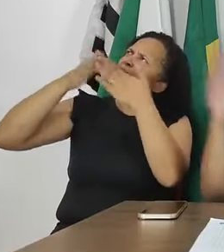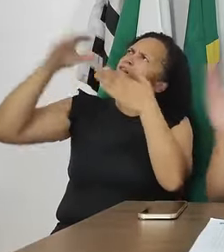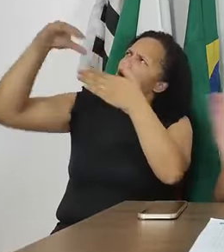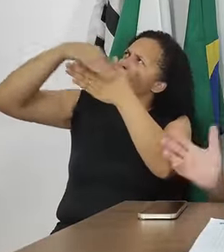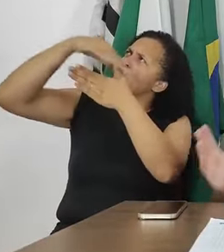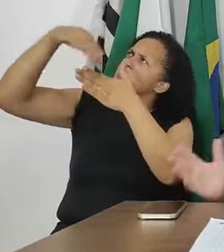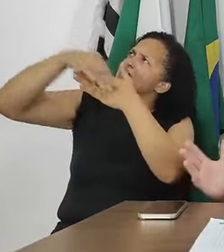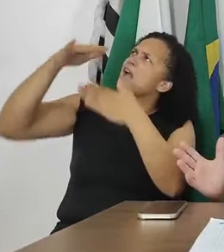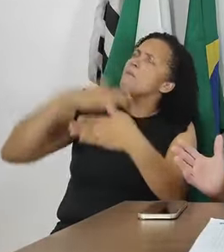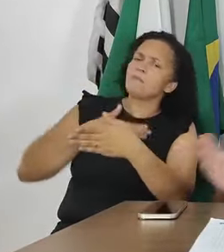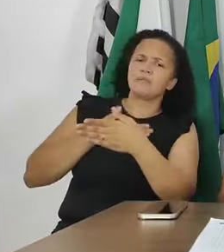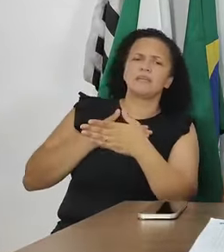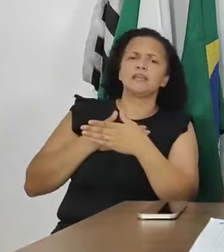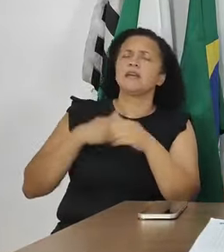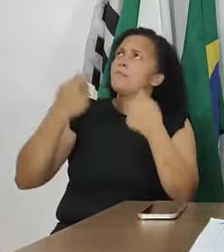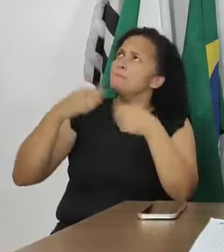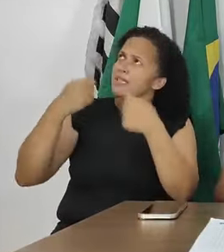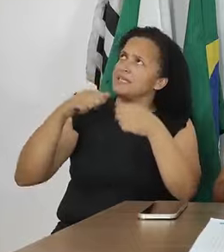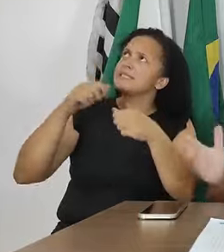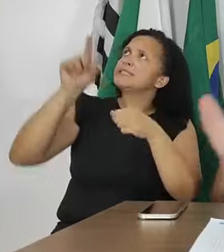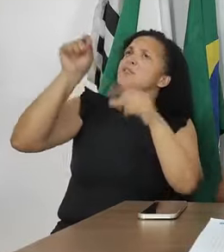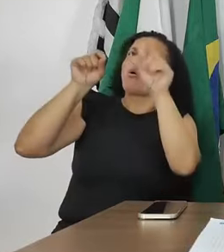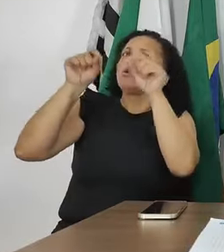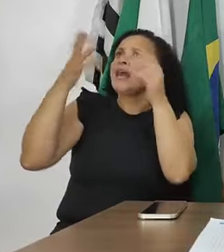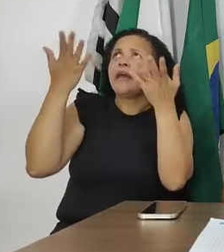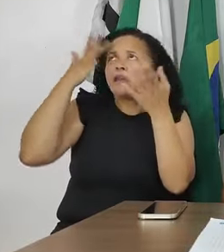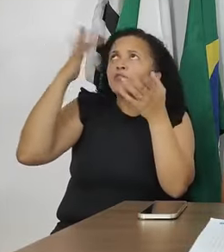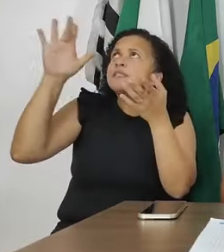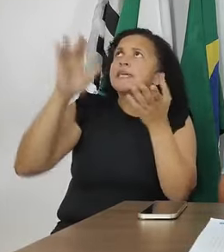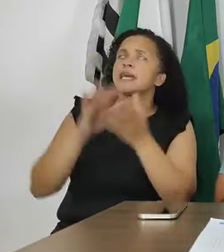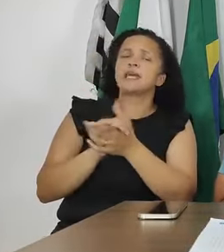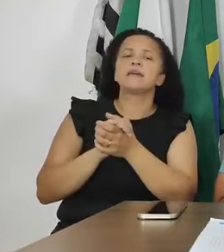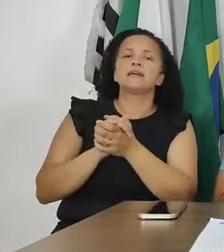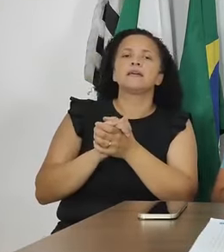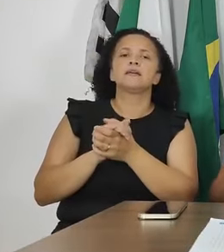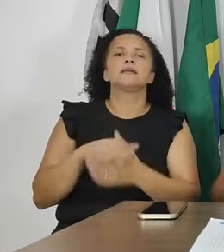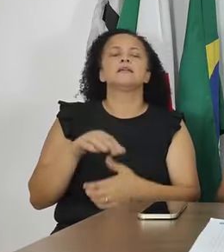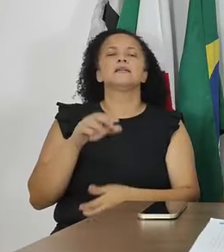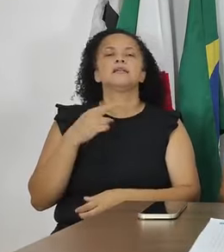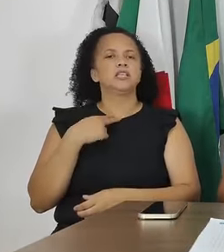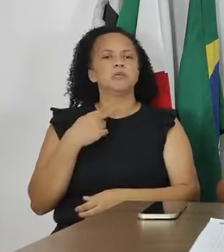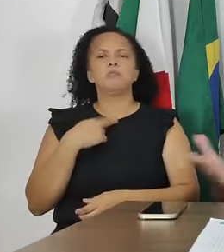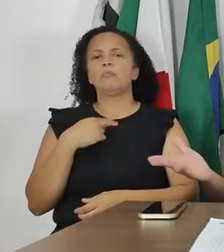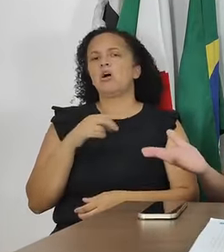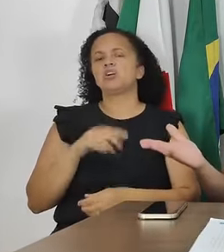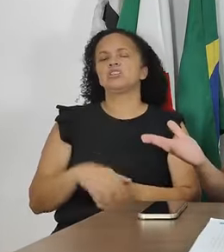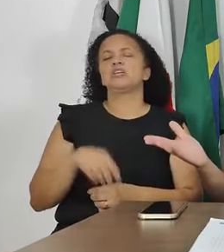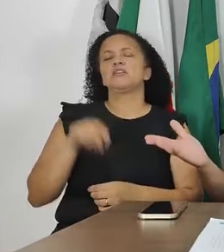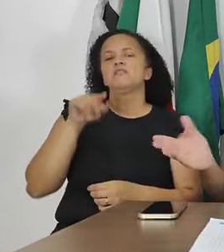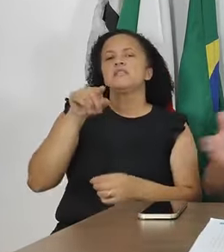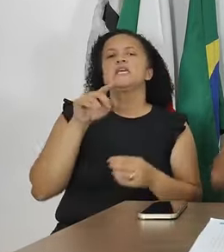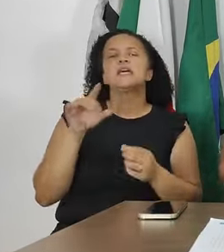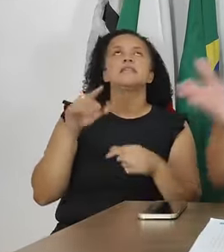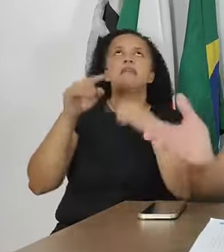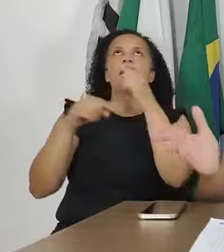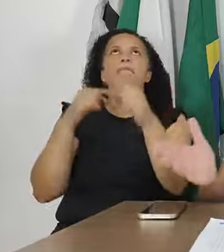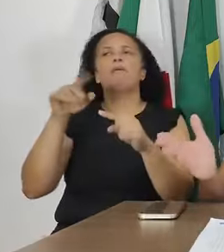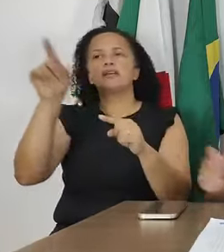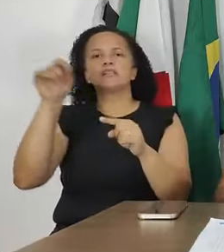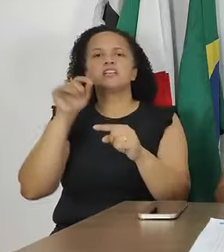depois que tomamos a decisão, né? A gente gosta de fazer isso. Senhor, tomei a decisão. Agora, o que o Senhor acha? Você já